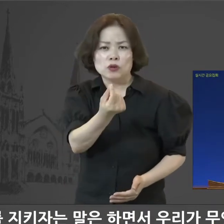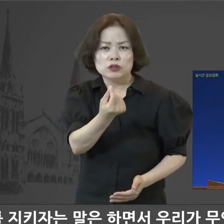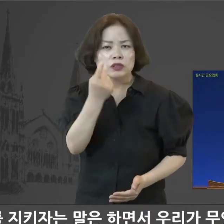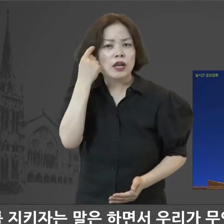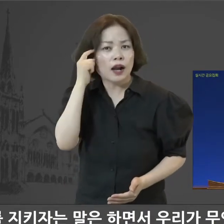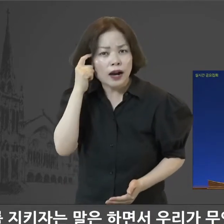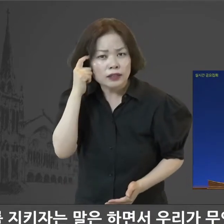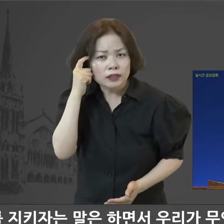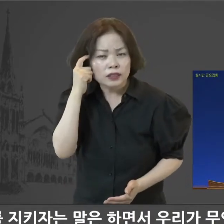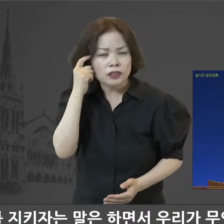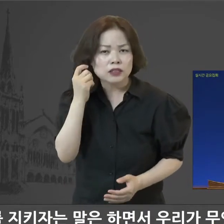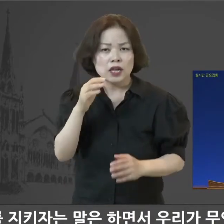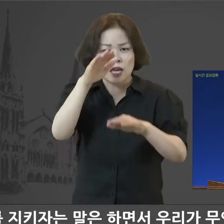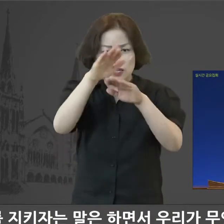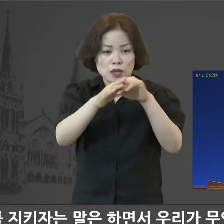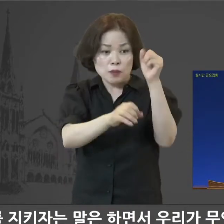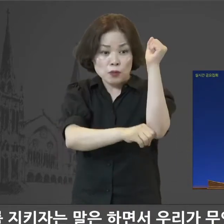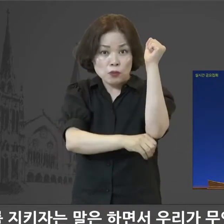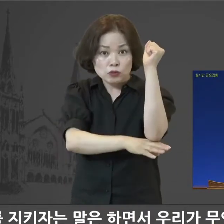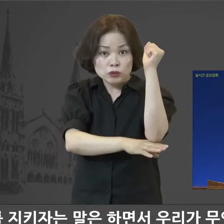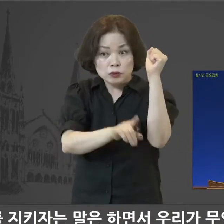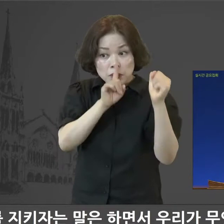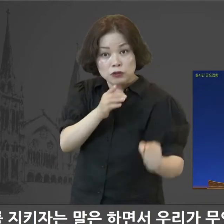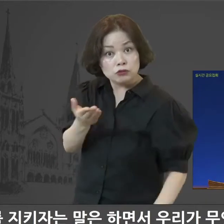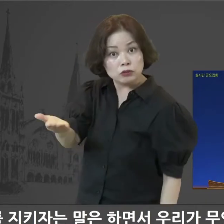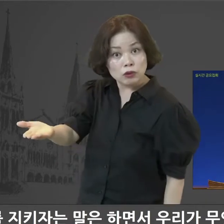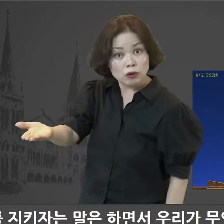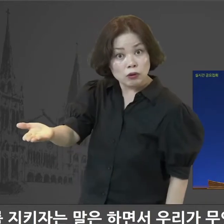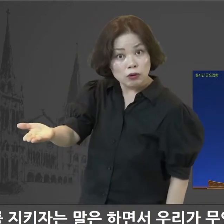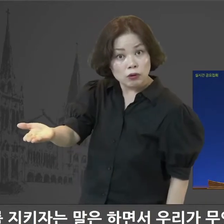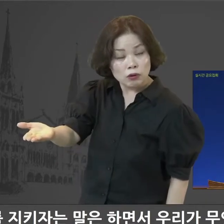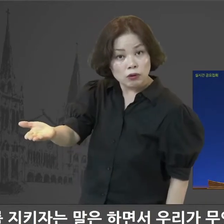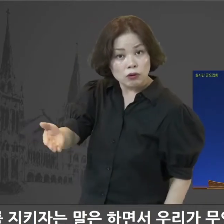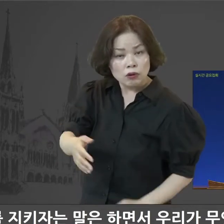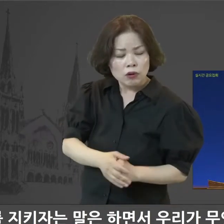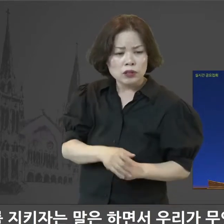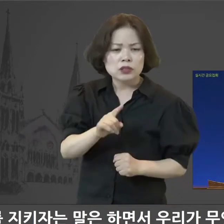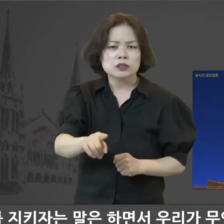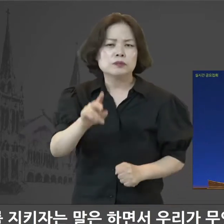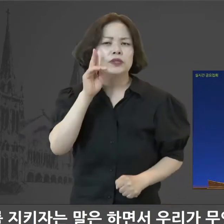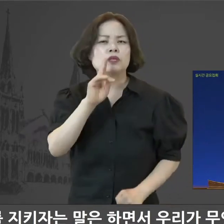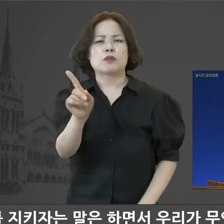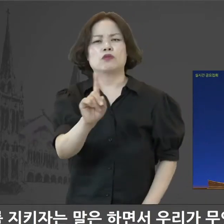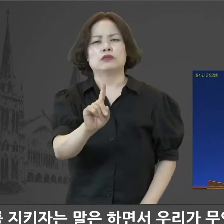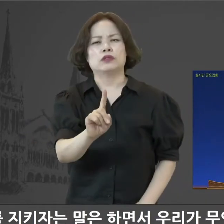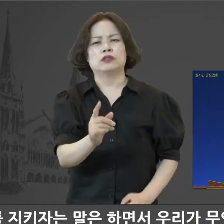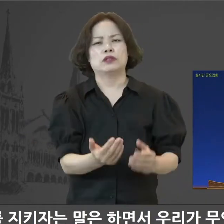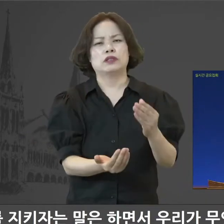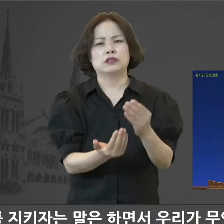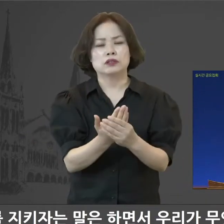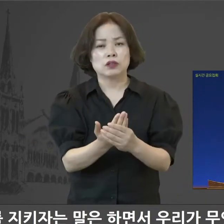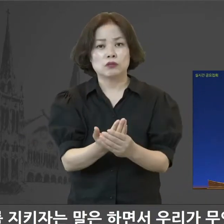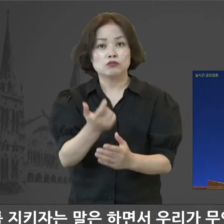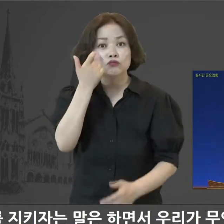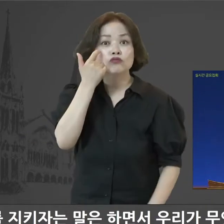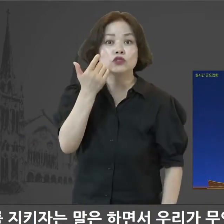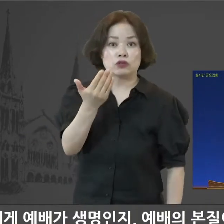그 예배의 본질은 무엇인지 설명할 수 있습니까? 그러니까 이 비참함이 어디서 오냐는 걸 제가 묻는